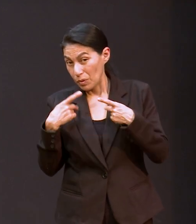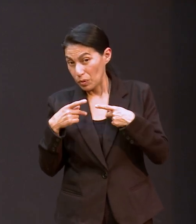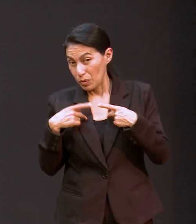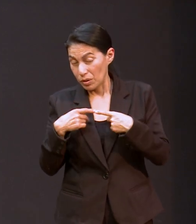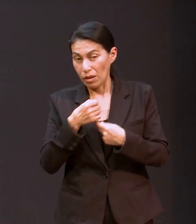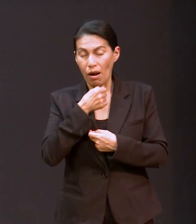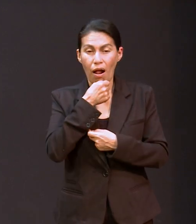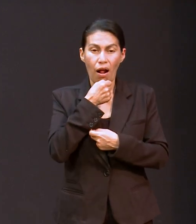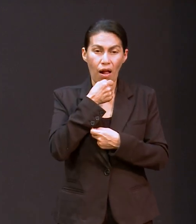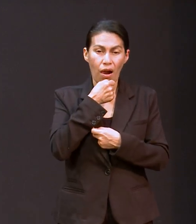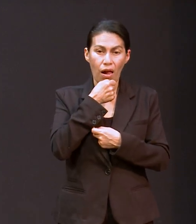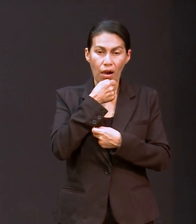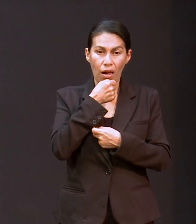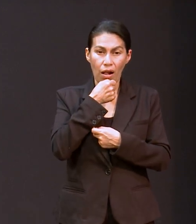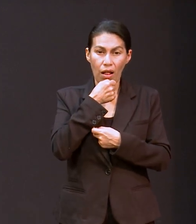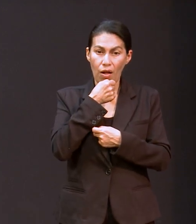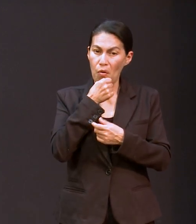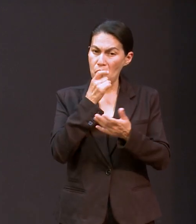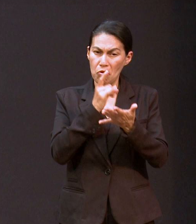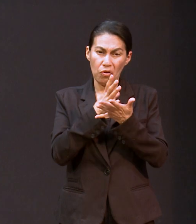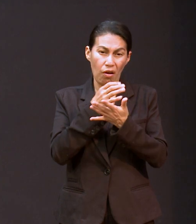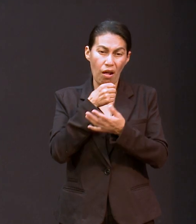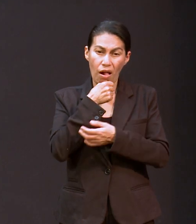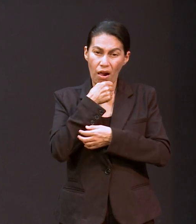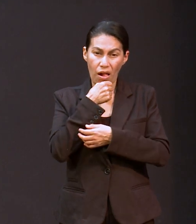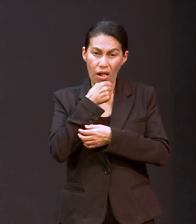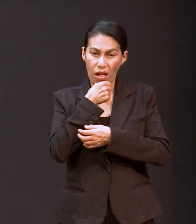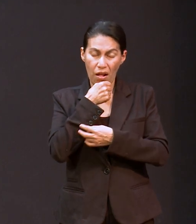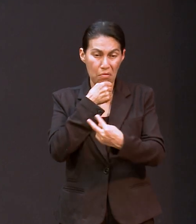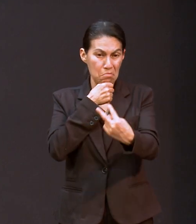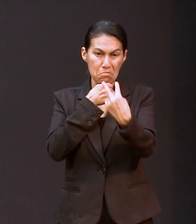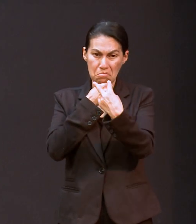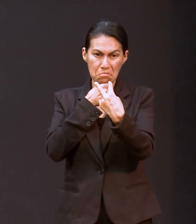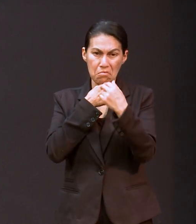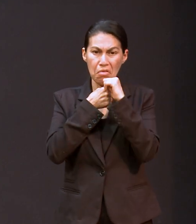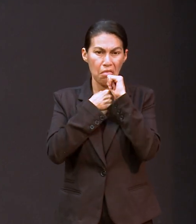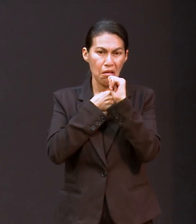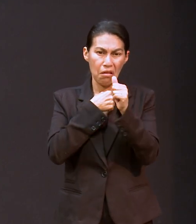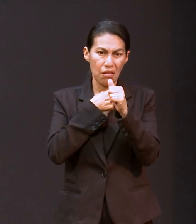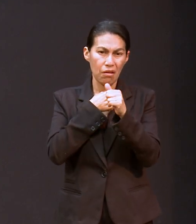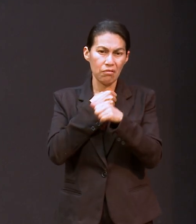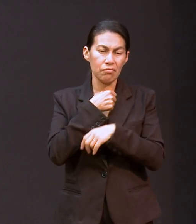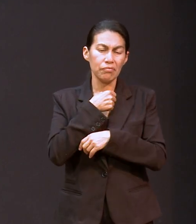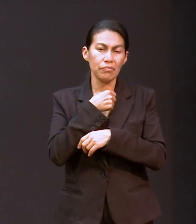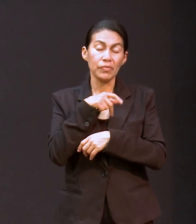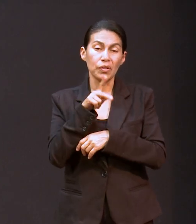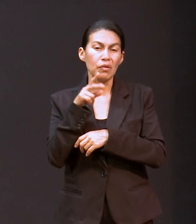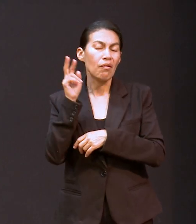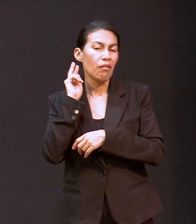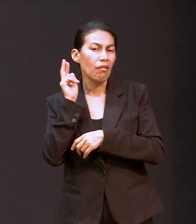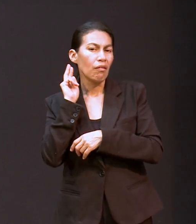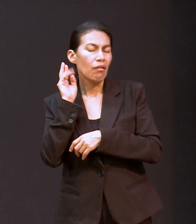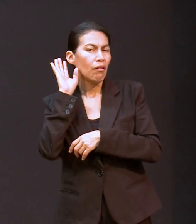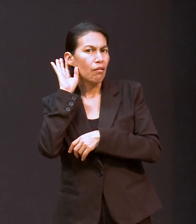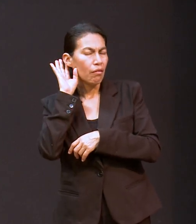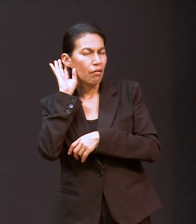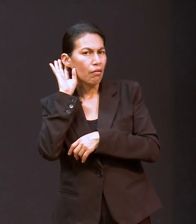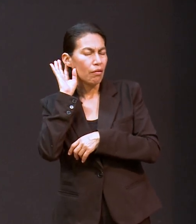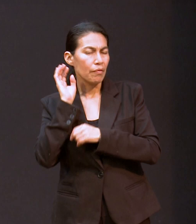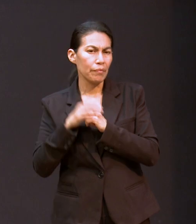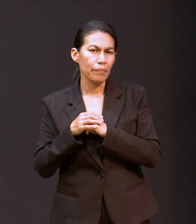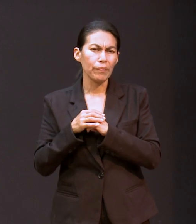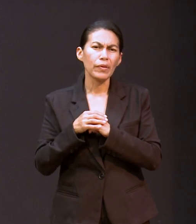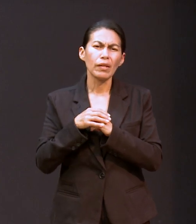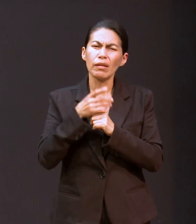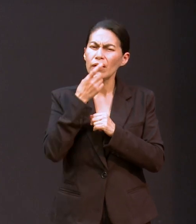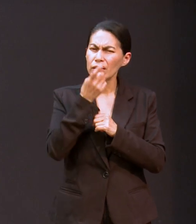uno está hablándole cuando uno está en frente de un micrófono y Está tratando de decir a los dientes lo importante